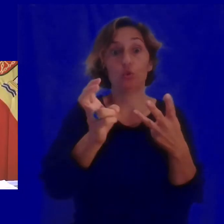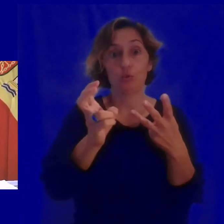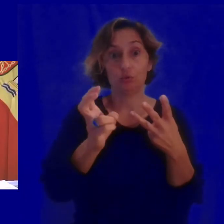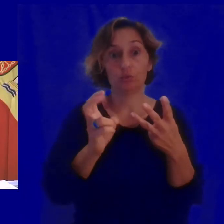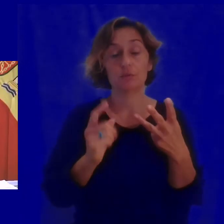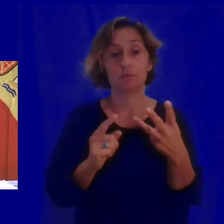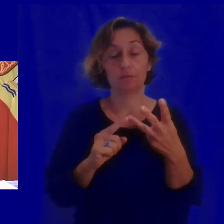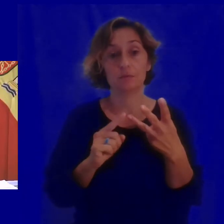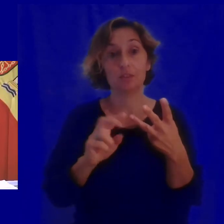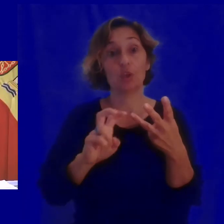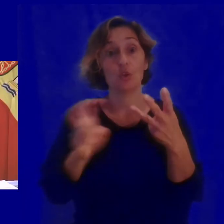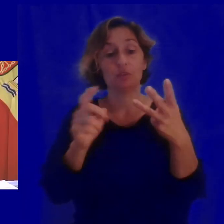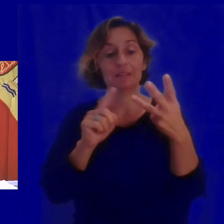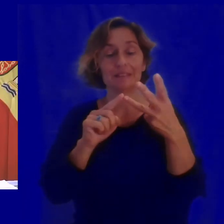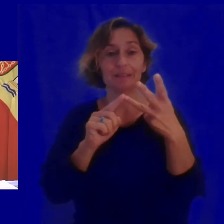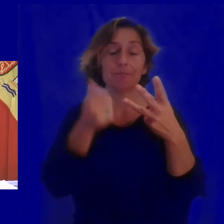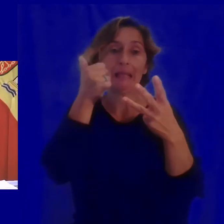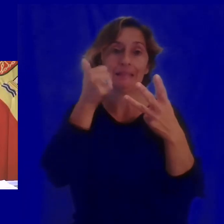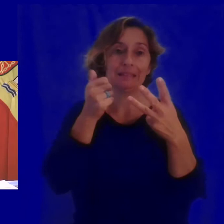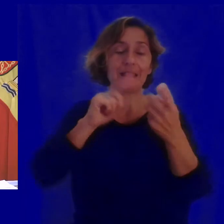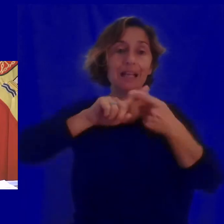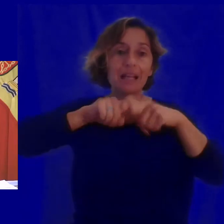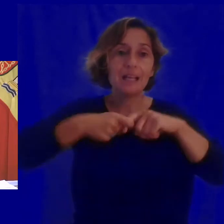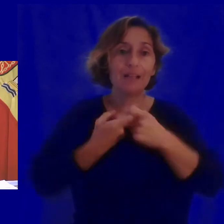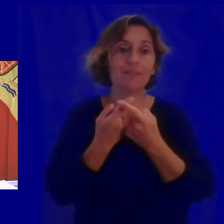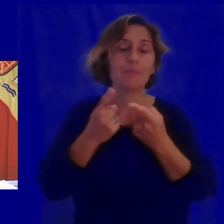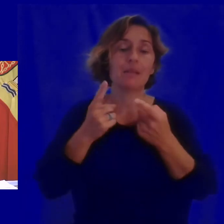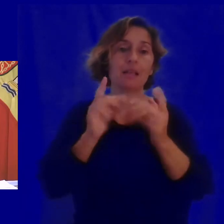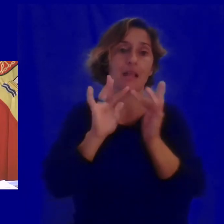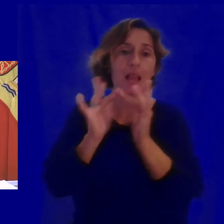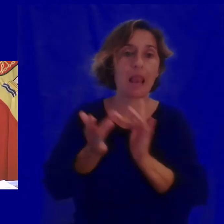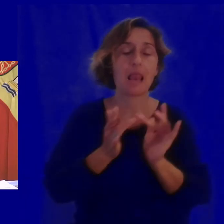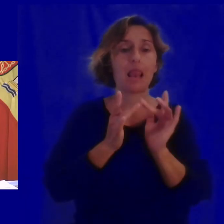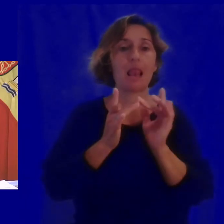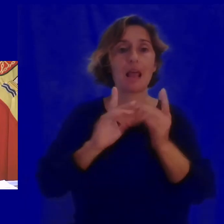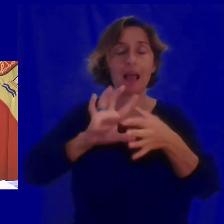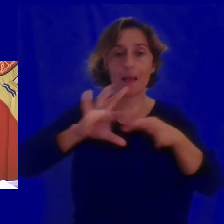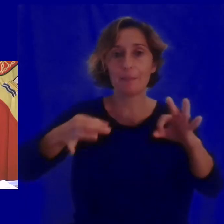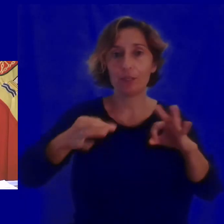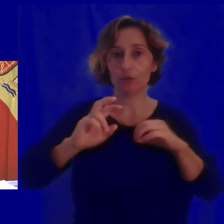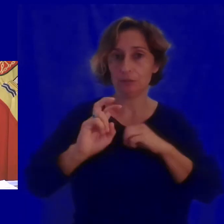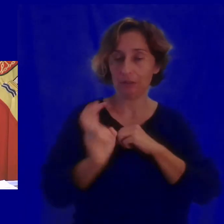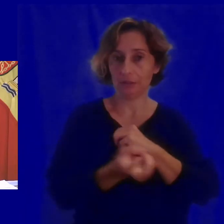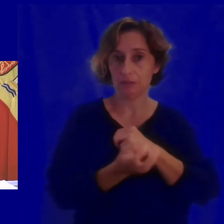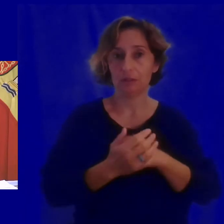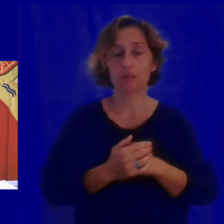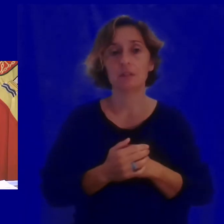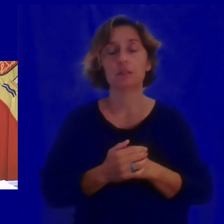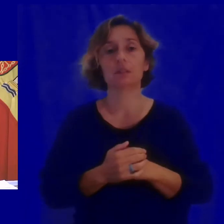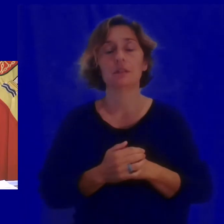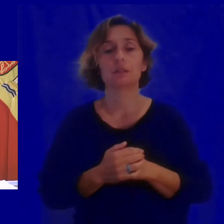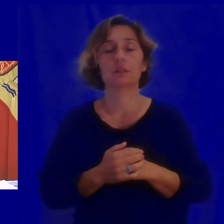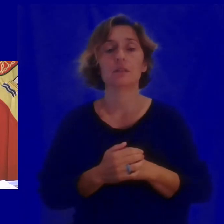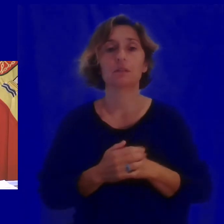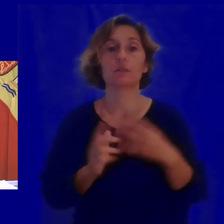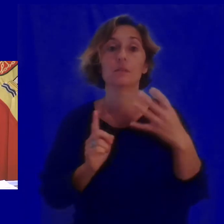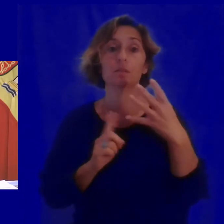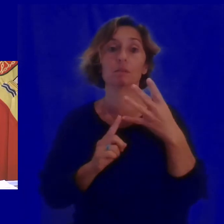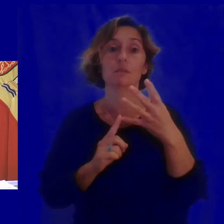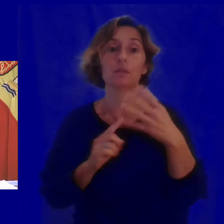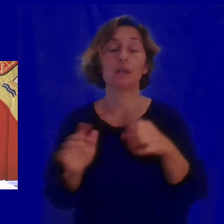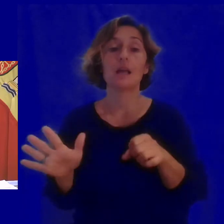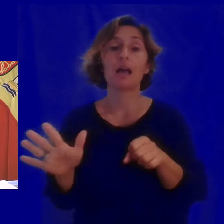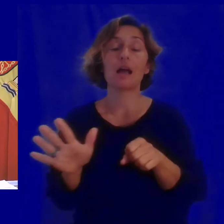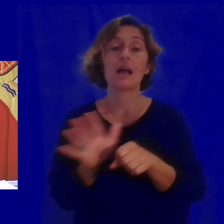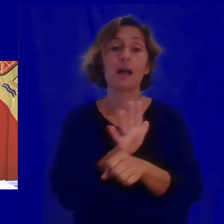suelen encontrar las reuniones familiares, amigos, etc. Siguen manteniéndose lo que es el ámbito de